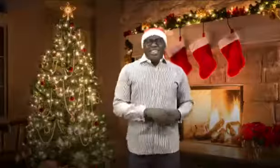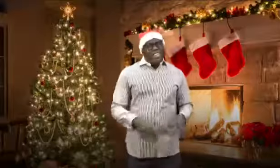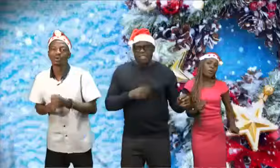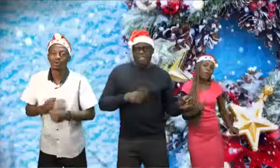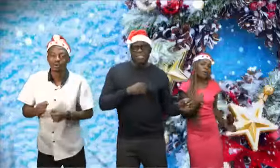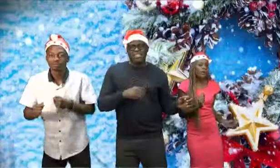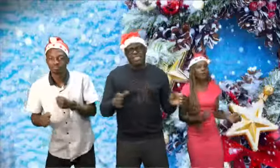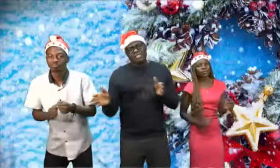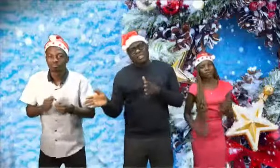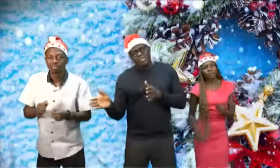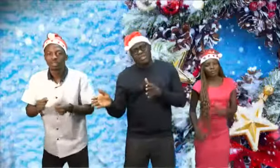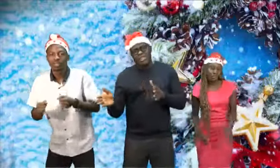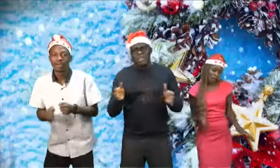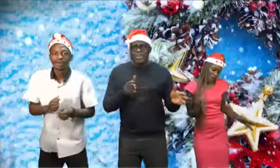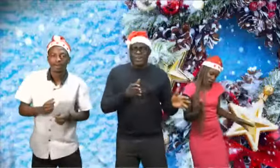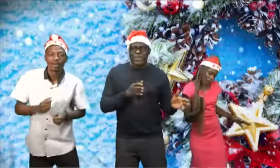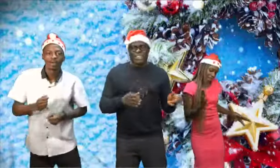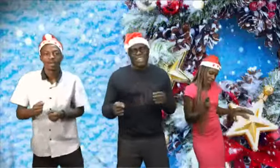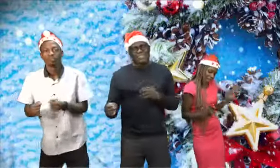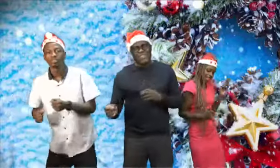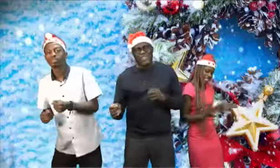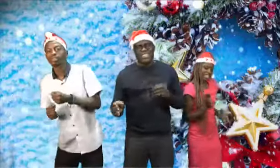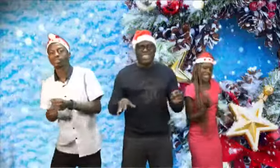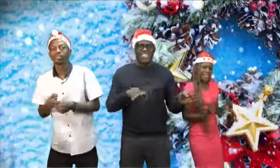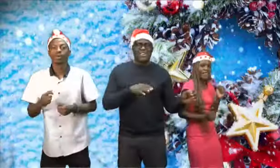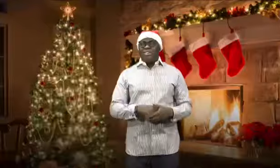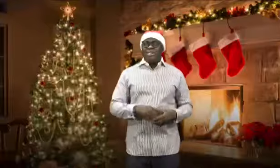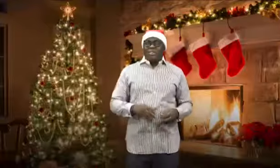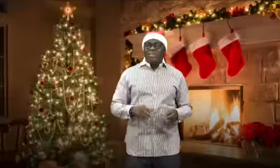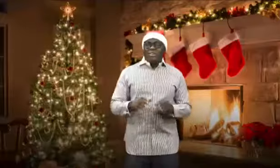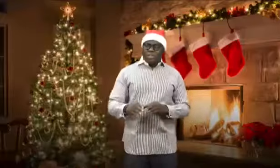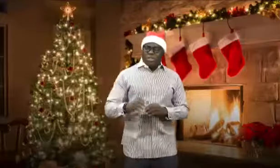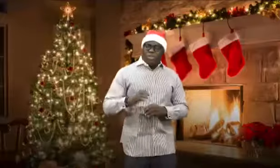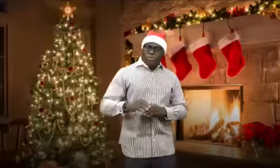o oya gbese soke e fi jo si mo ni ko pe body ko pa kru mo